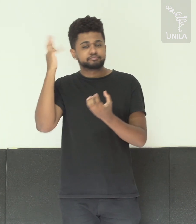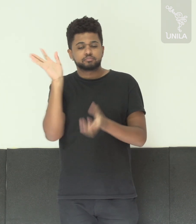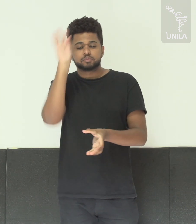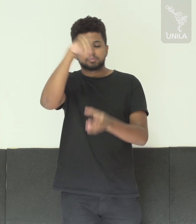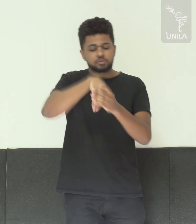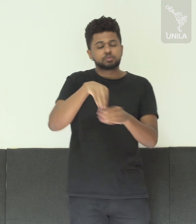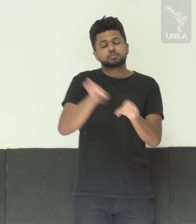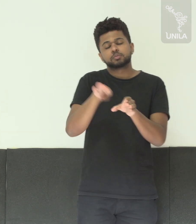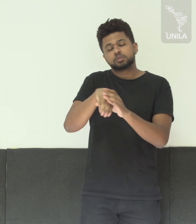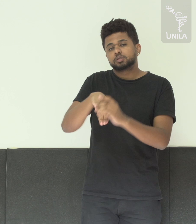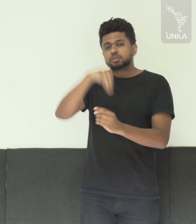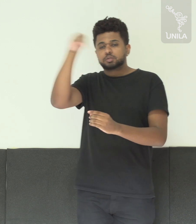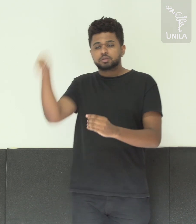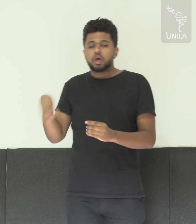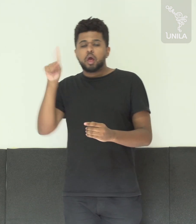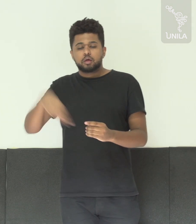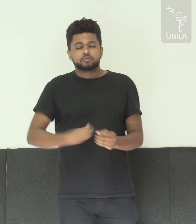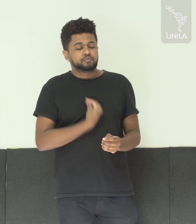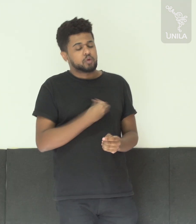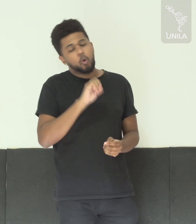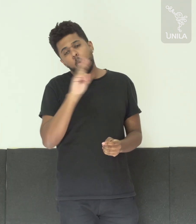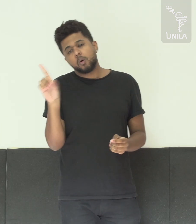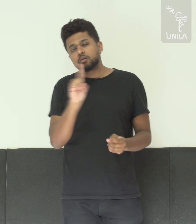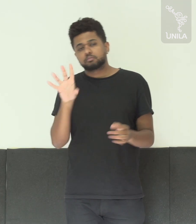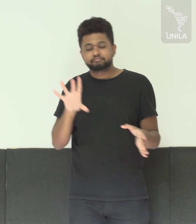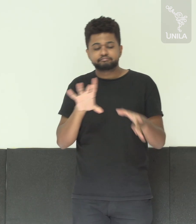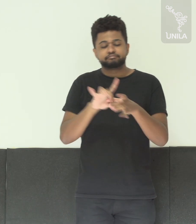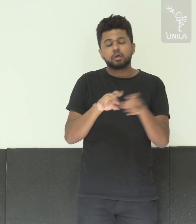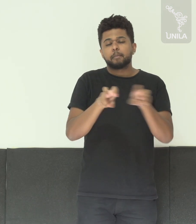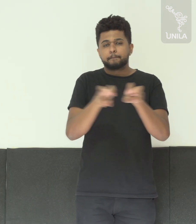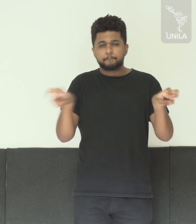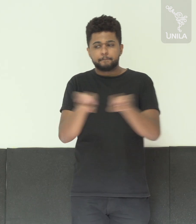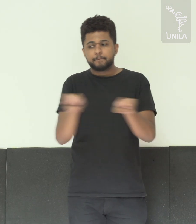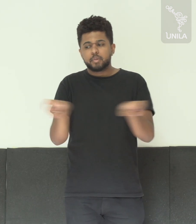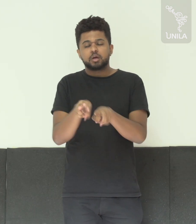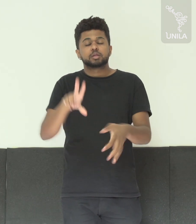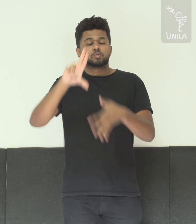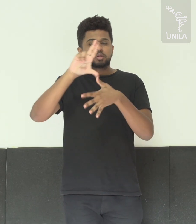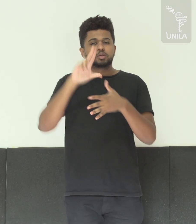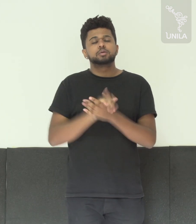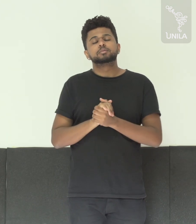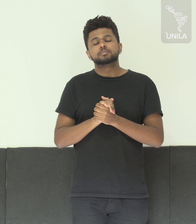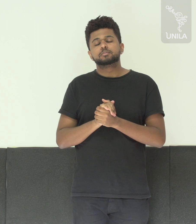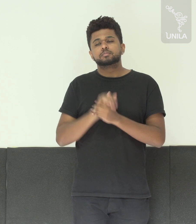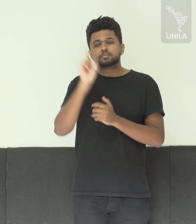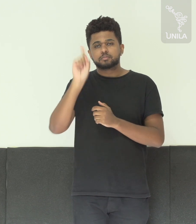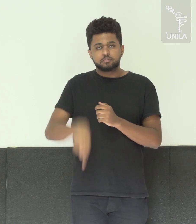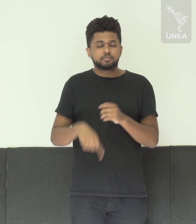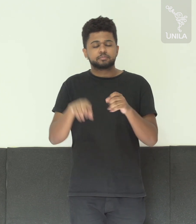interna e externa, que estejam ou não ligados às bancas compostas na UNILA, que